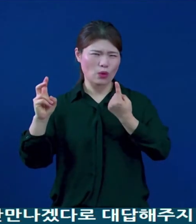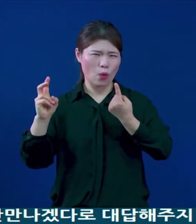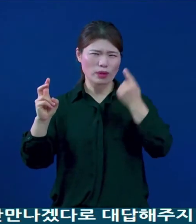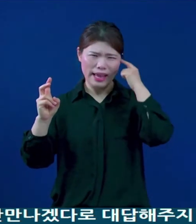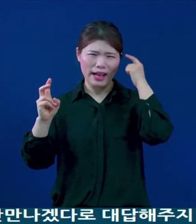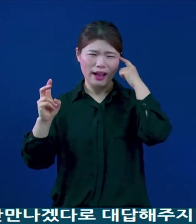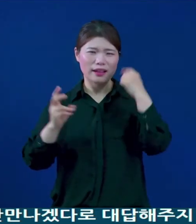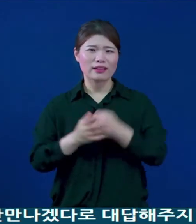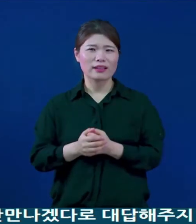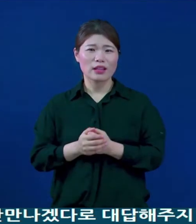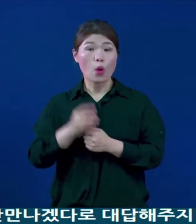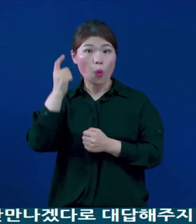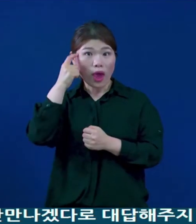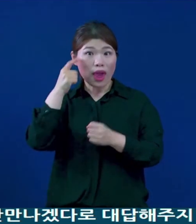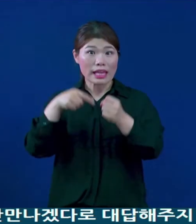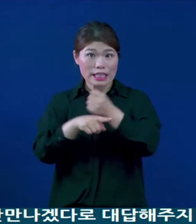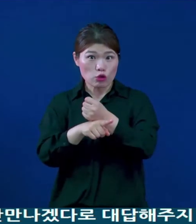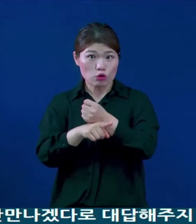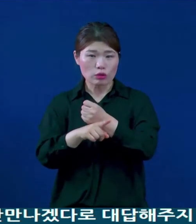이유는